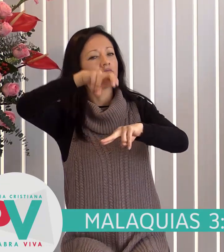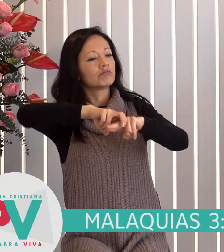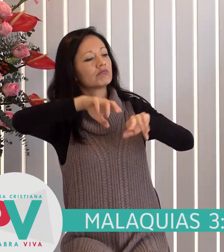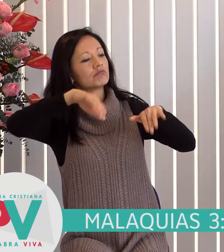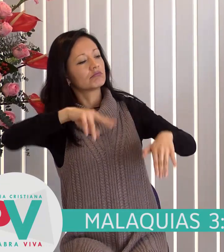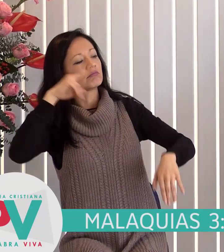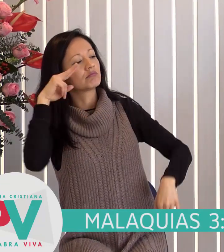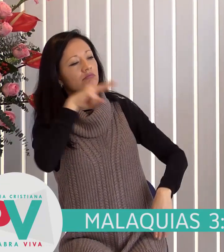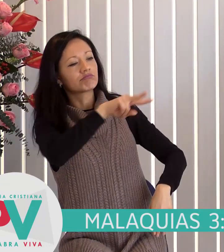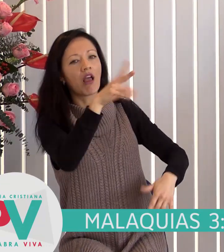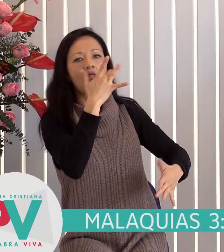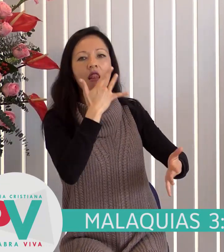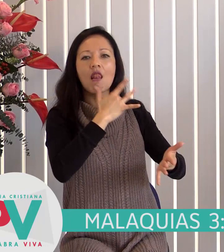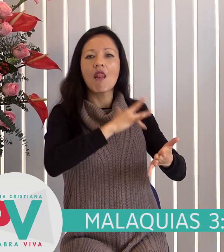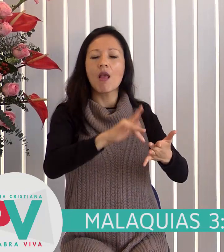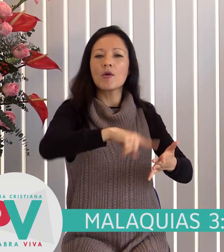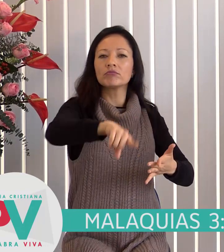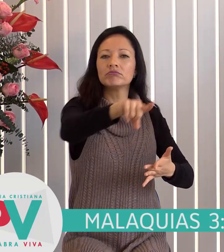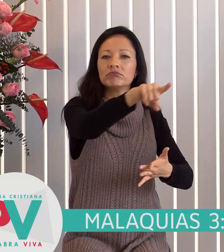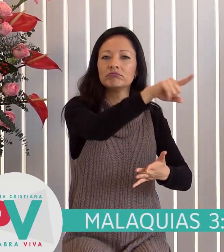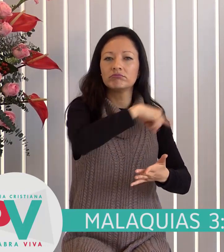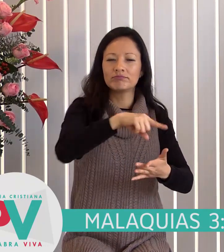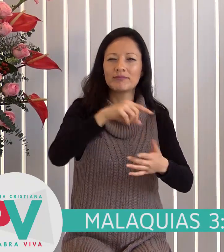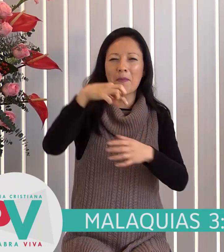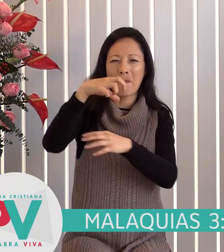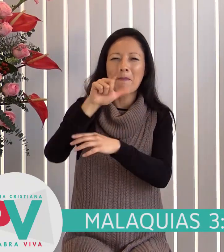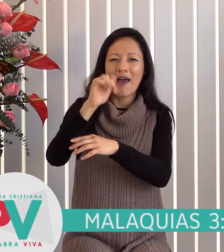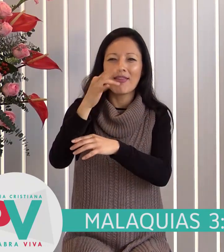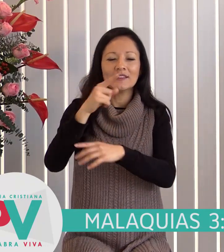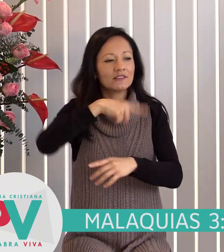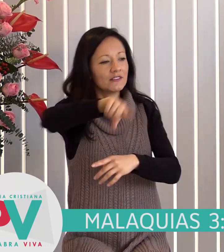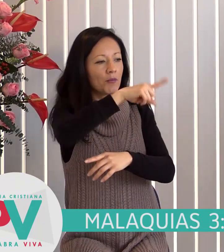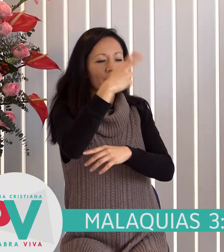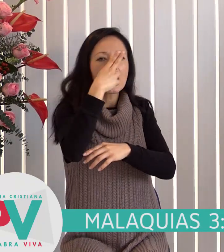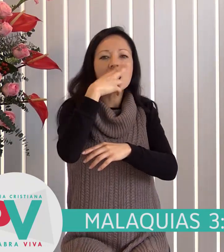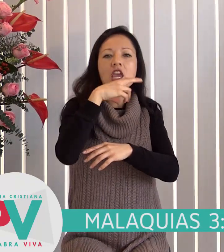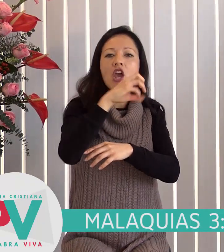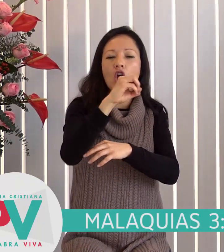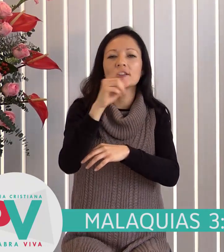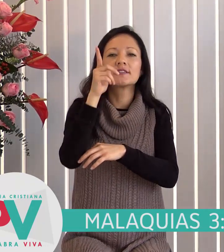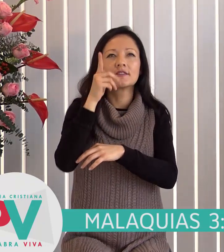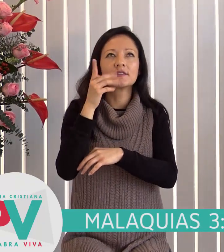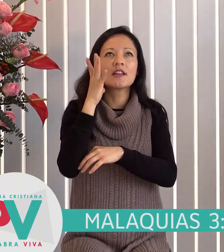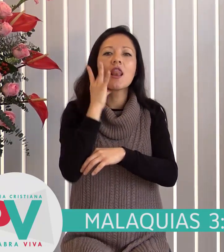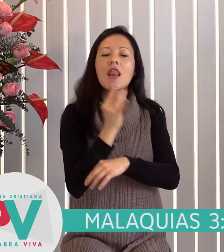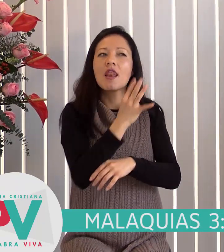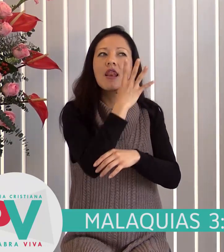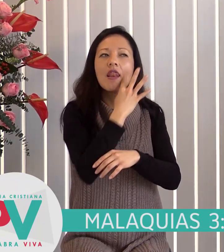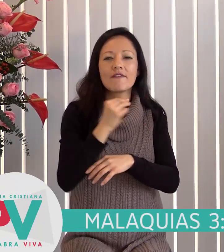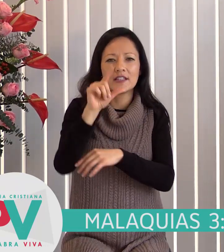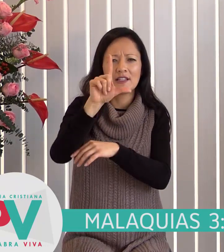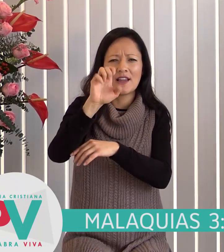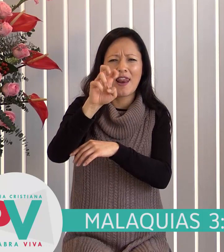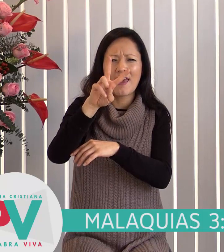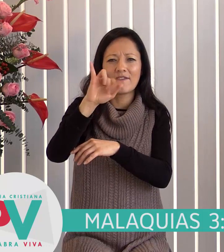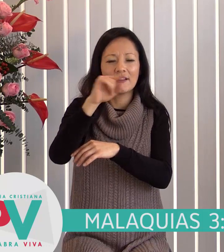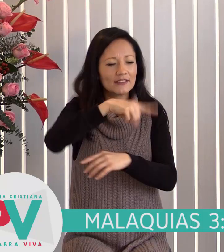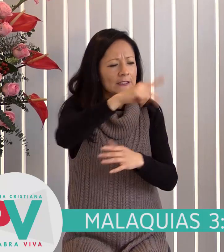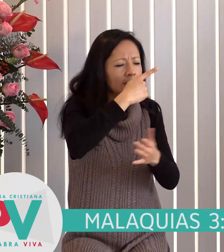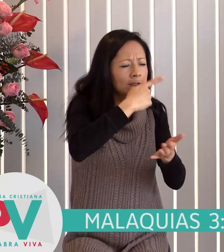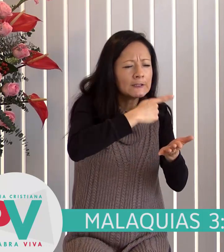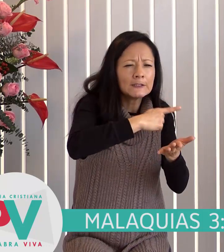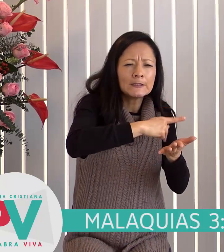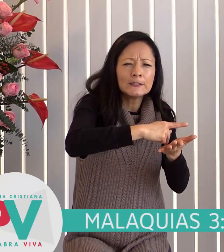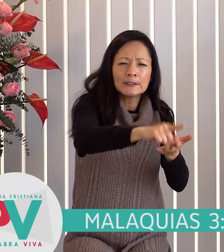y limpiar la plata, porque limpiará a los hijos de Leví, los afinará como a oro y como